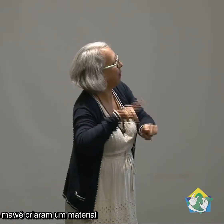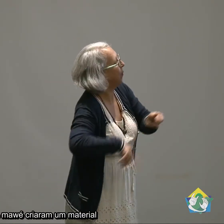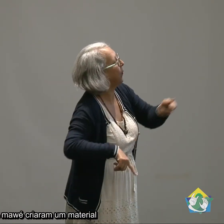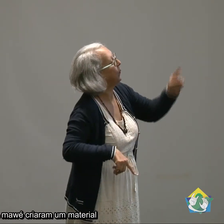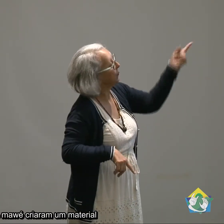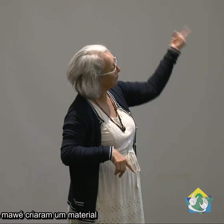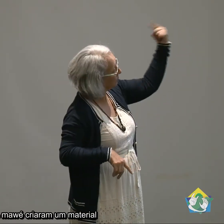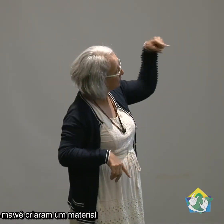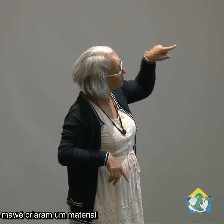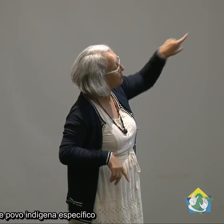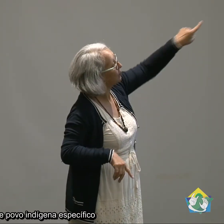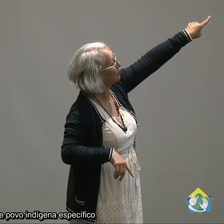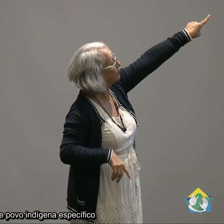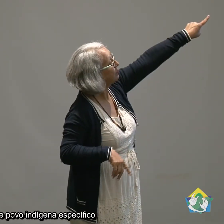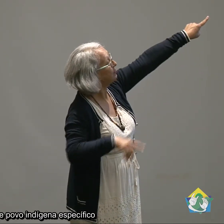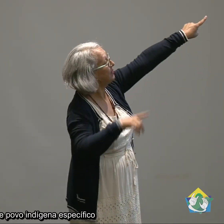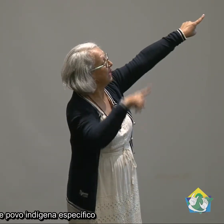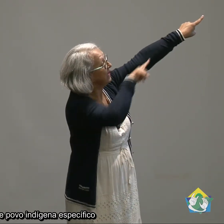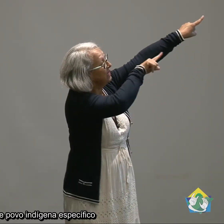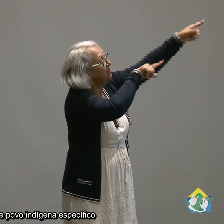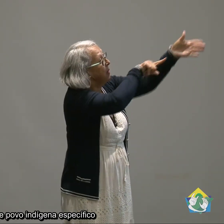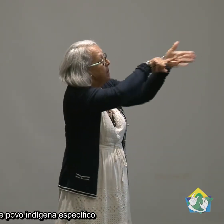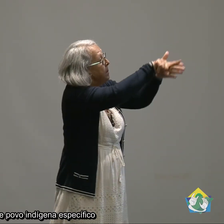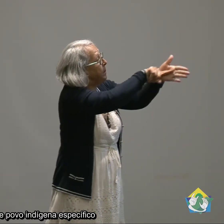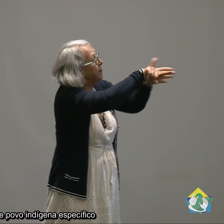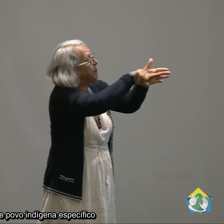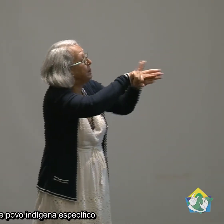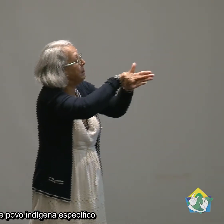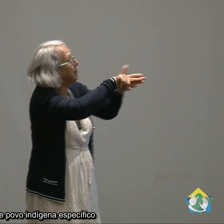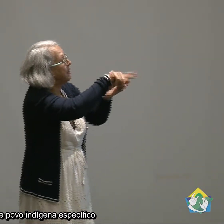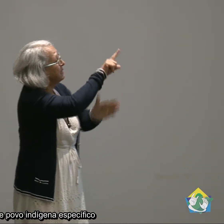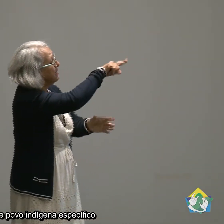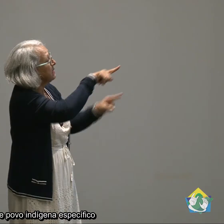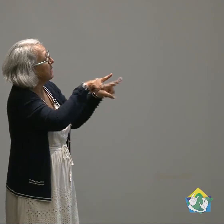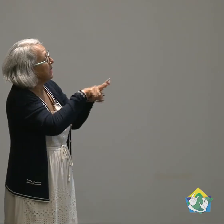criaram um material para esse povo indígena específico.